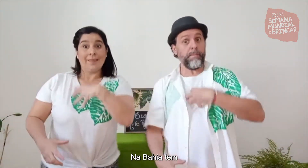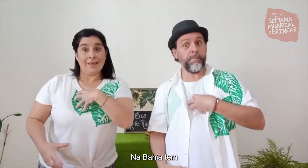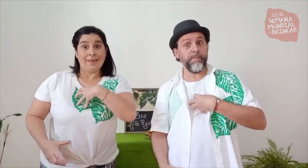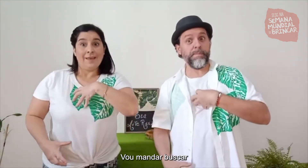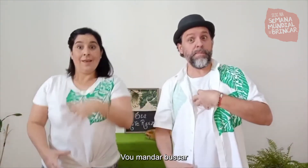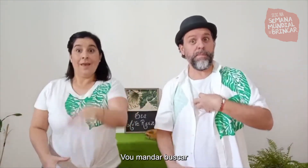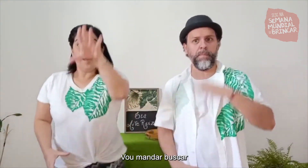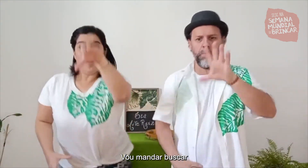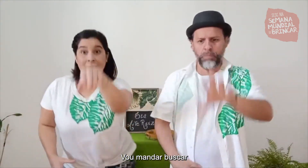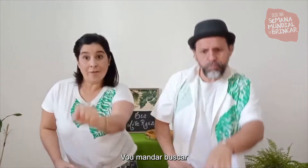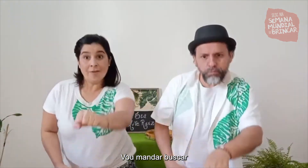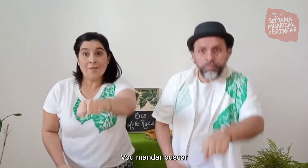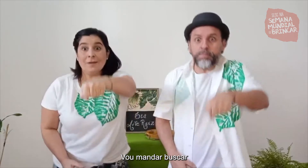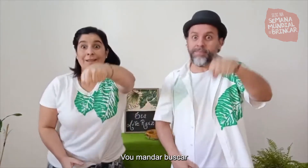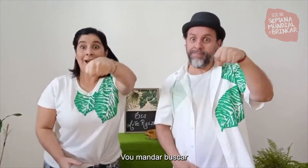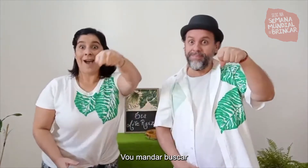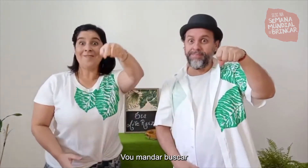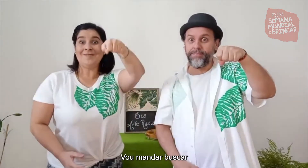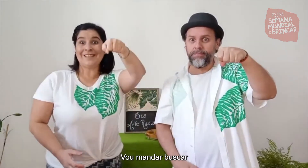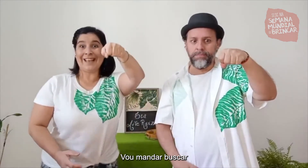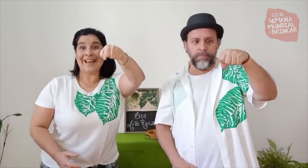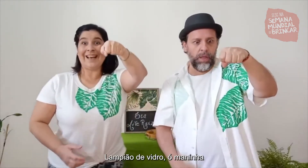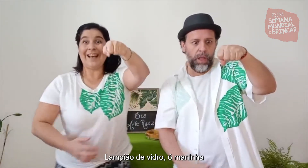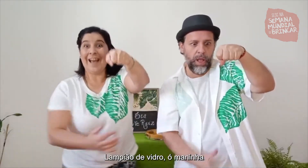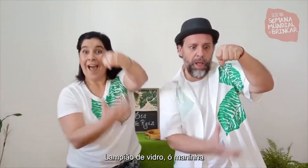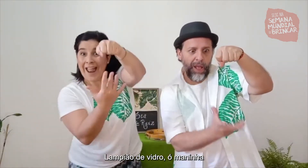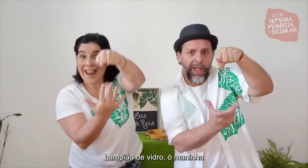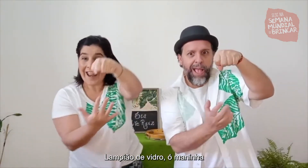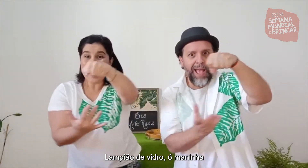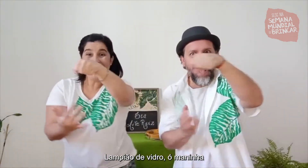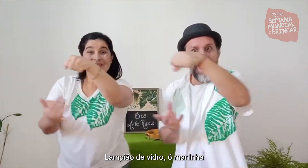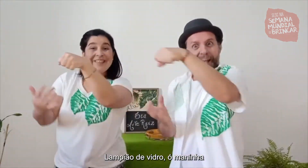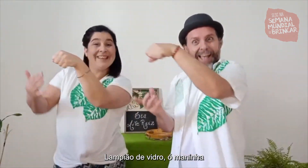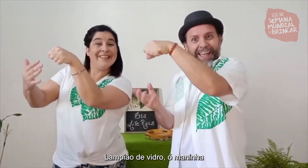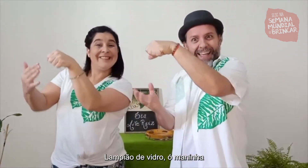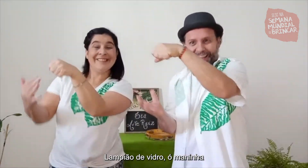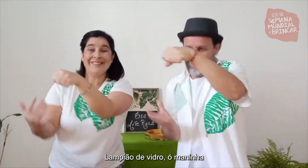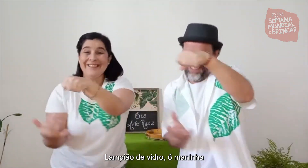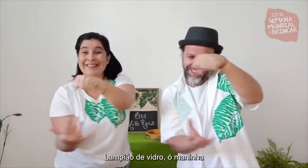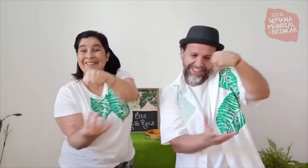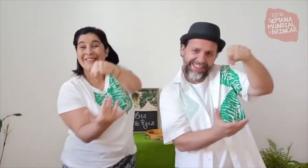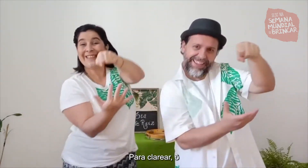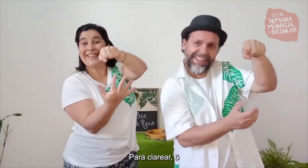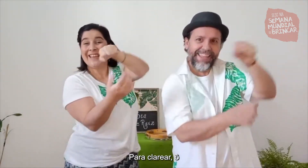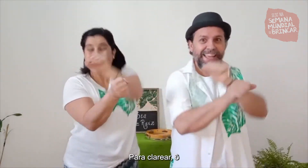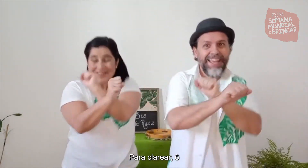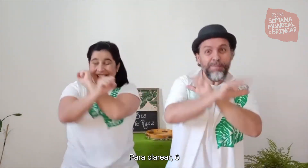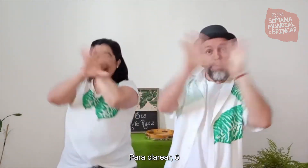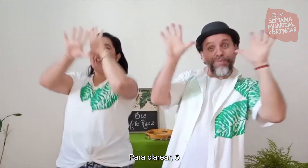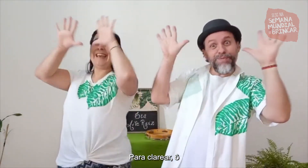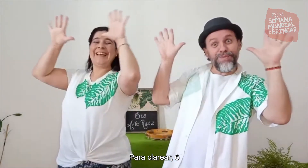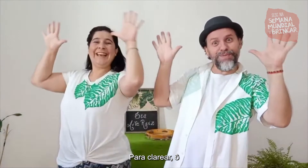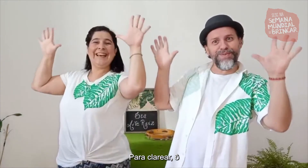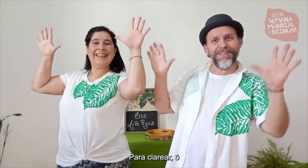Tem, vou mandar buscar lampião de vidro, ó maninha, para